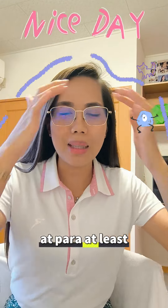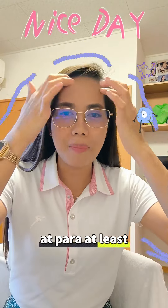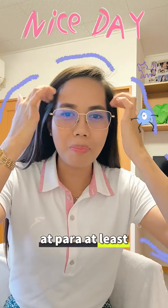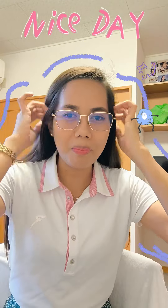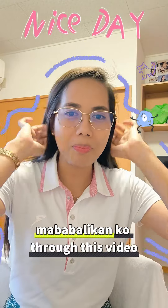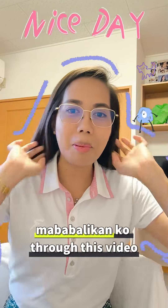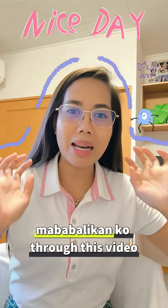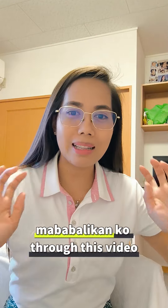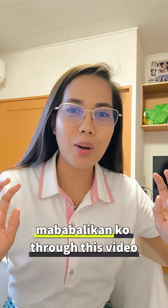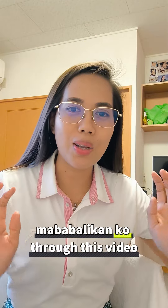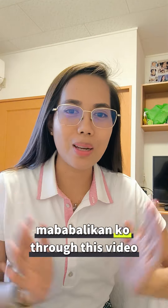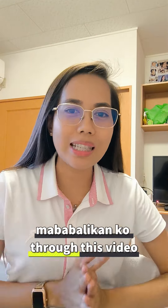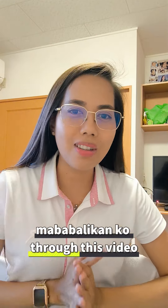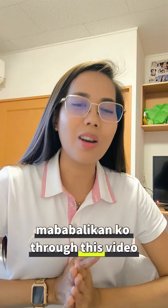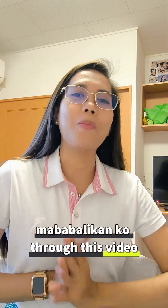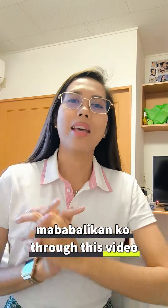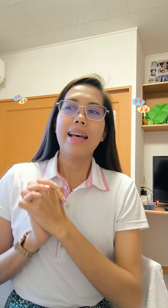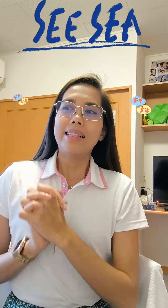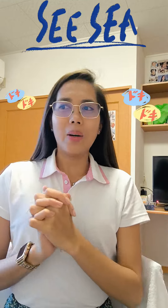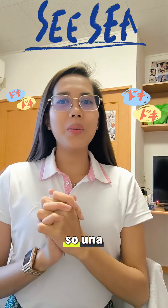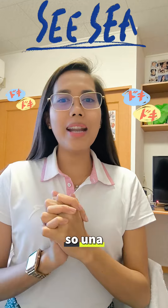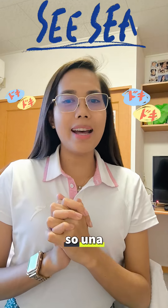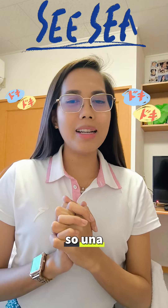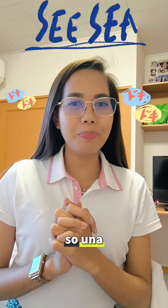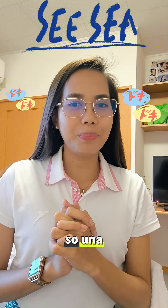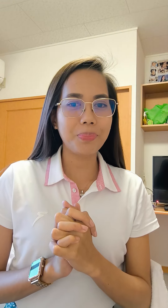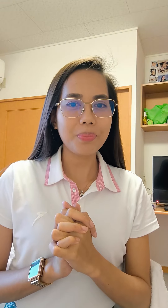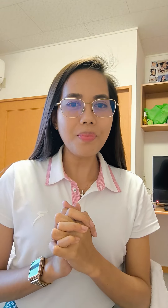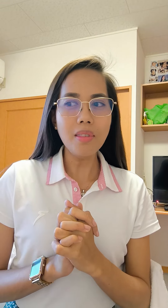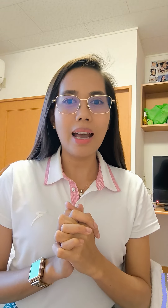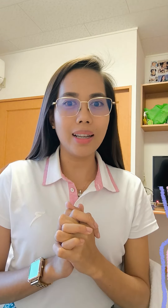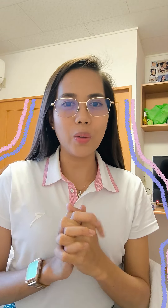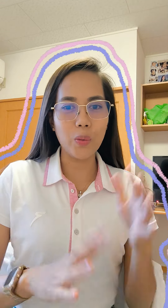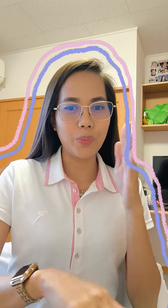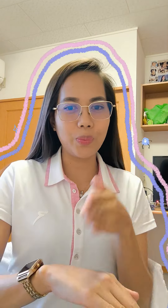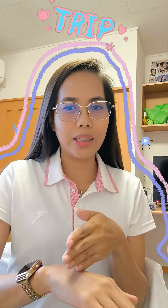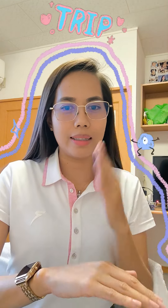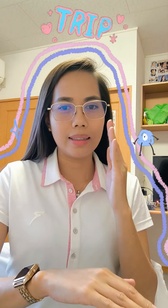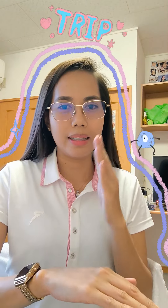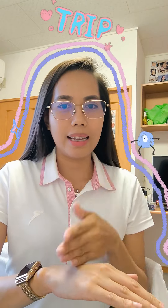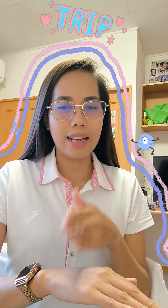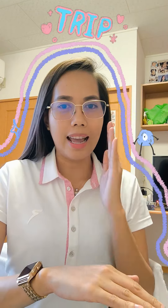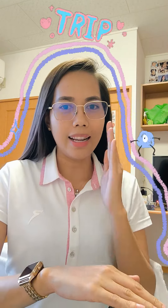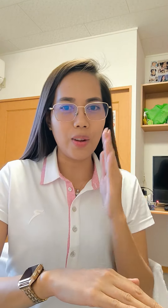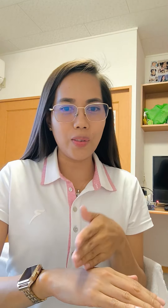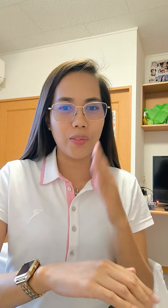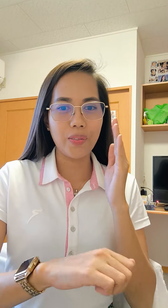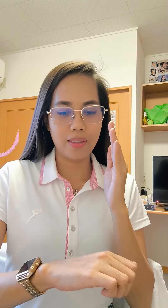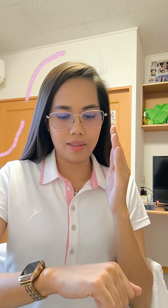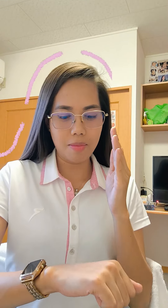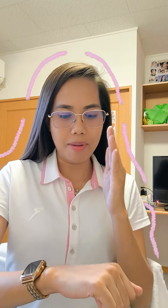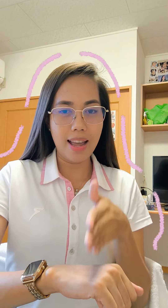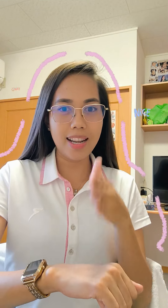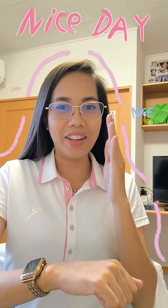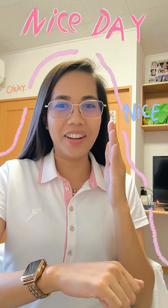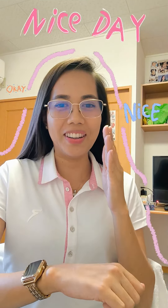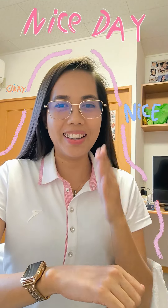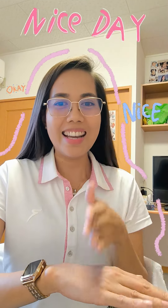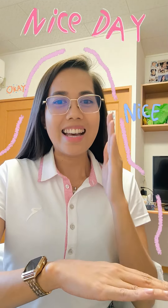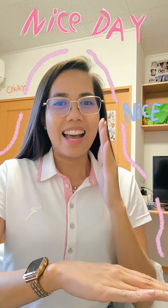least, mababalikan ko through this video. So, una, arigato. Arigato. Arigato.